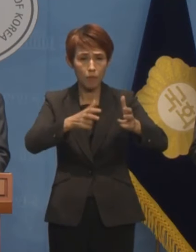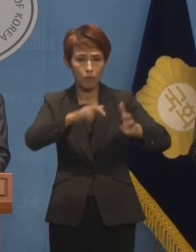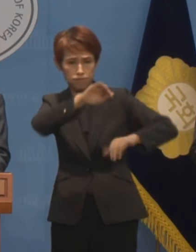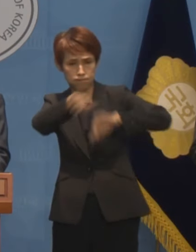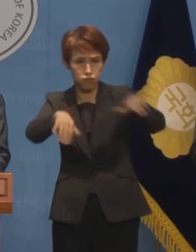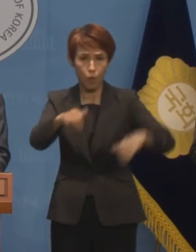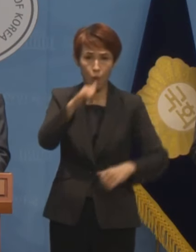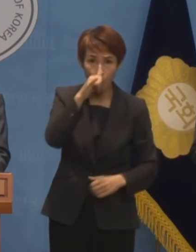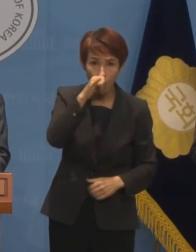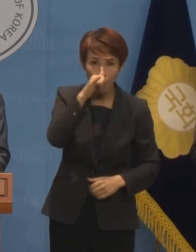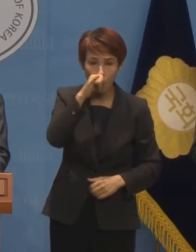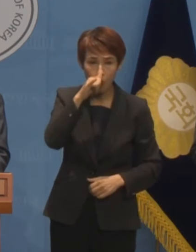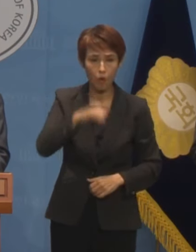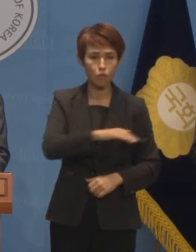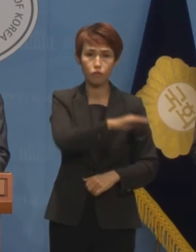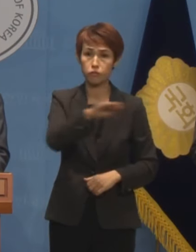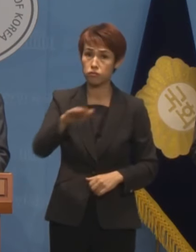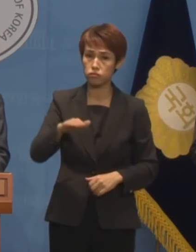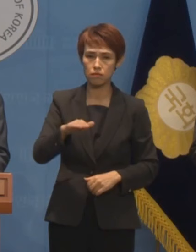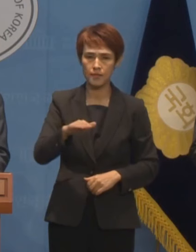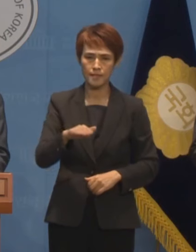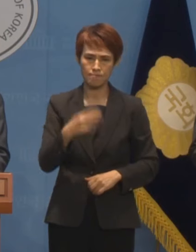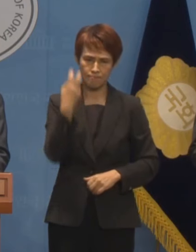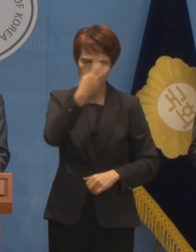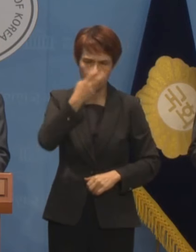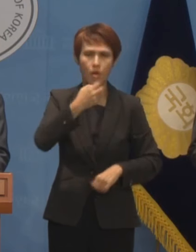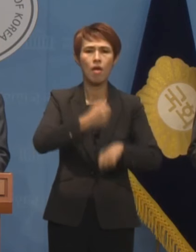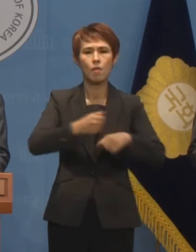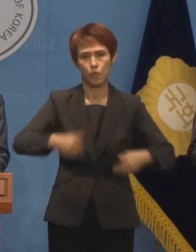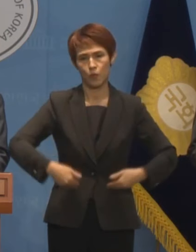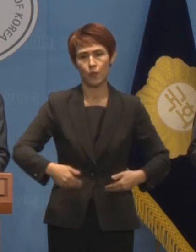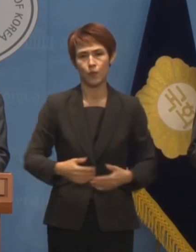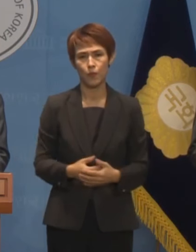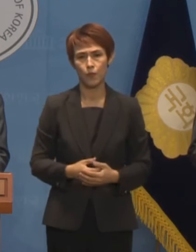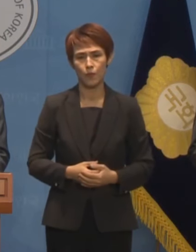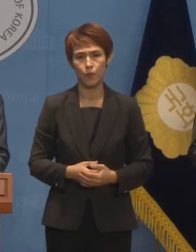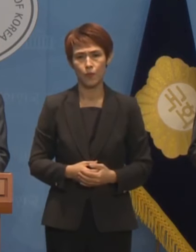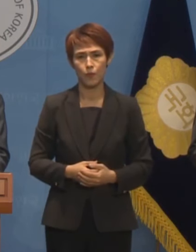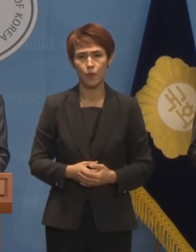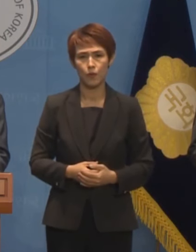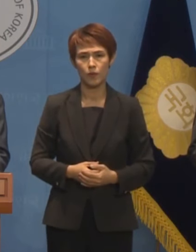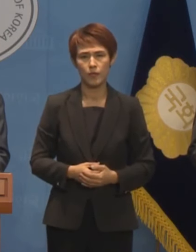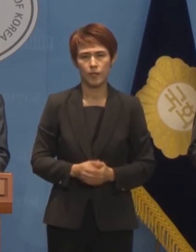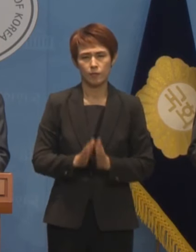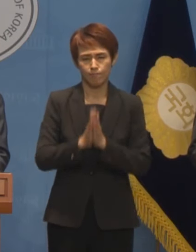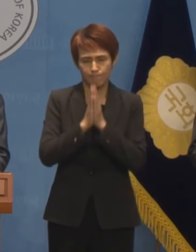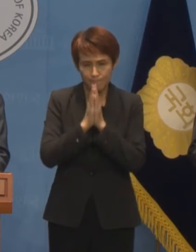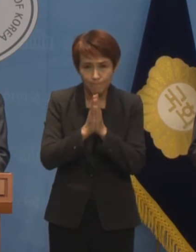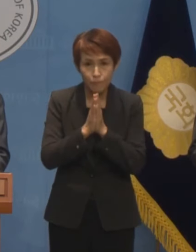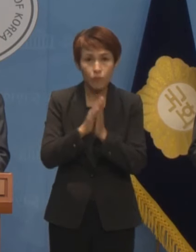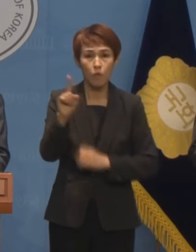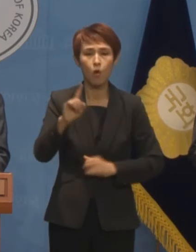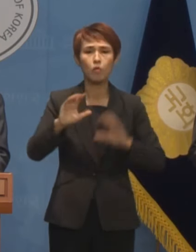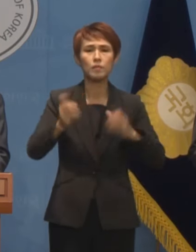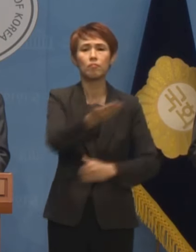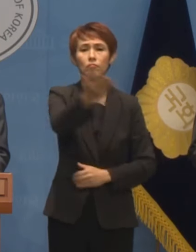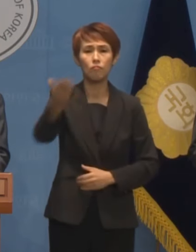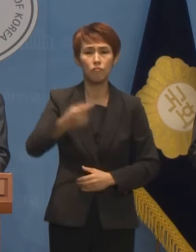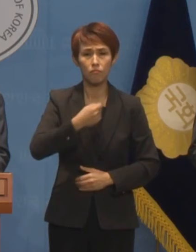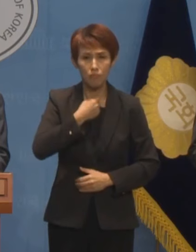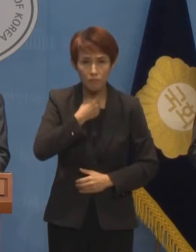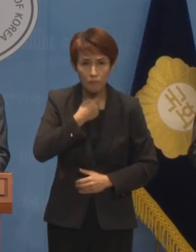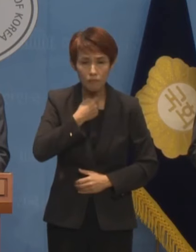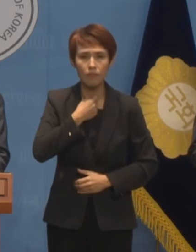이상 우리는 이 사건의 실체를 끝까지 밝혀낼 것입니다. 또한 간곡히 요청드립니다. 국민의 목소리가 이